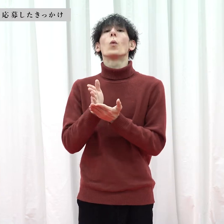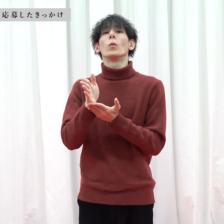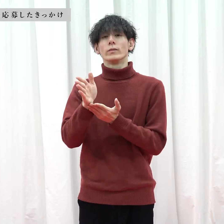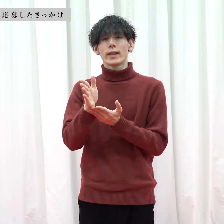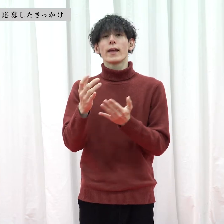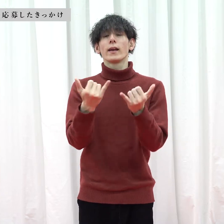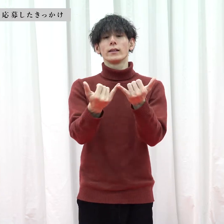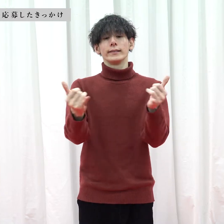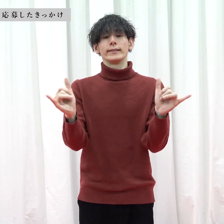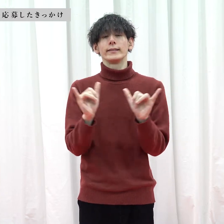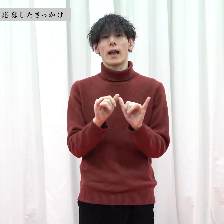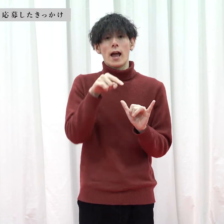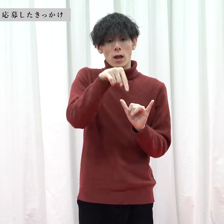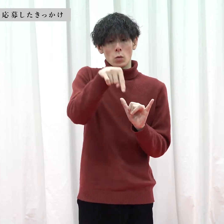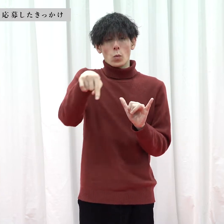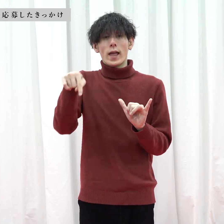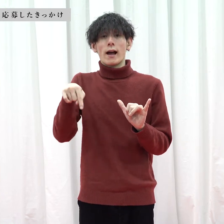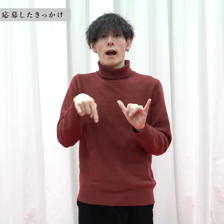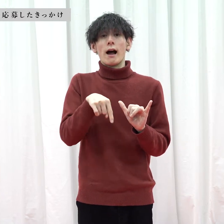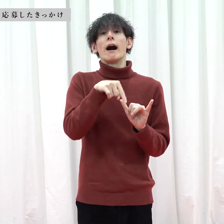僕はエンタメを通して